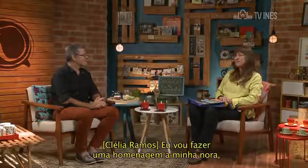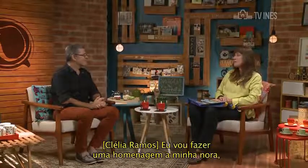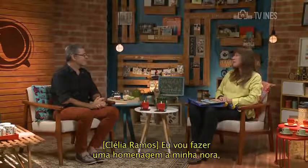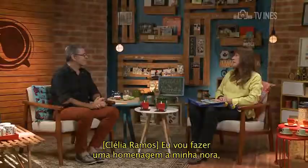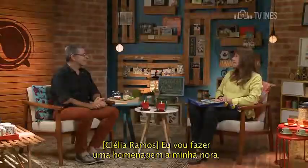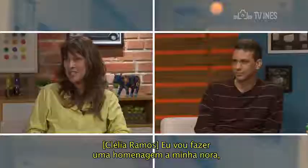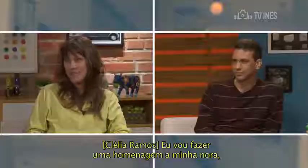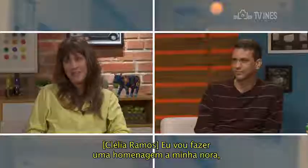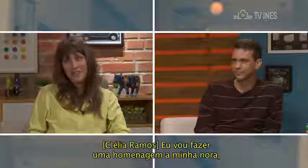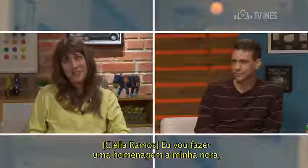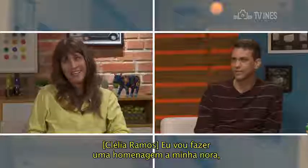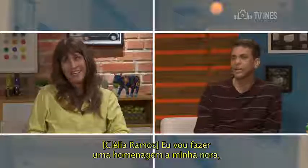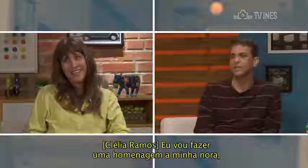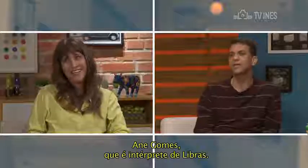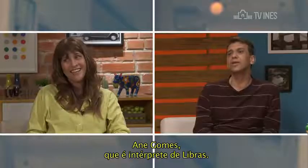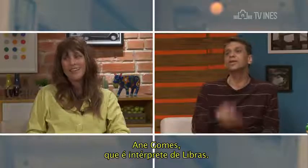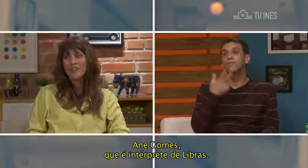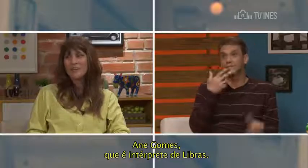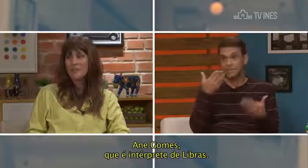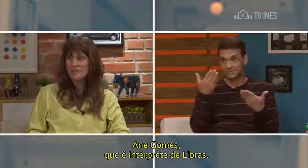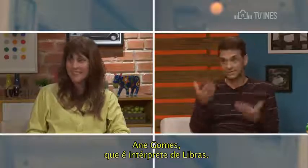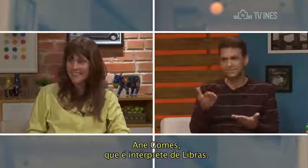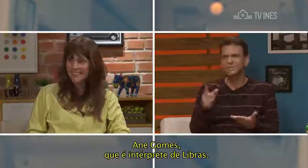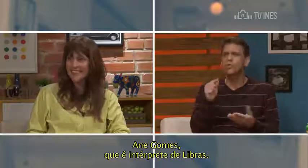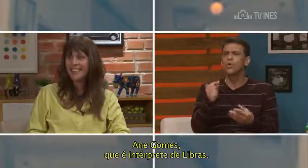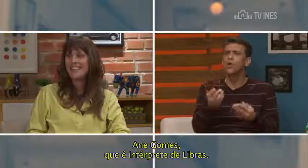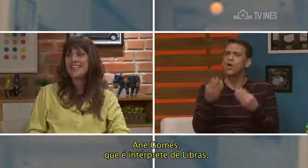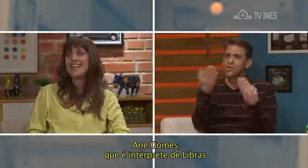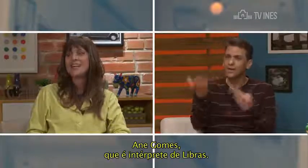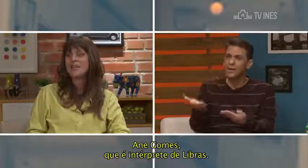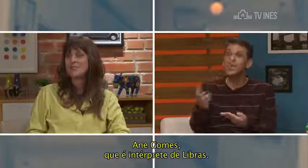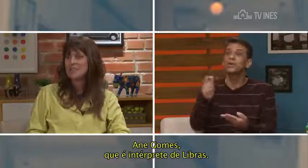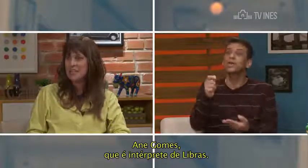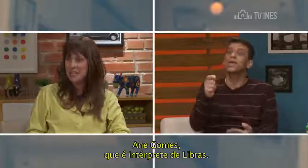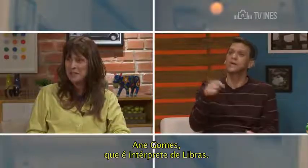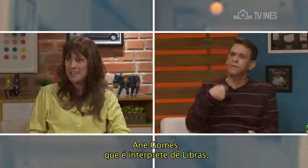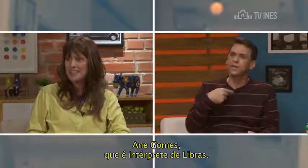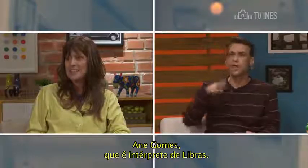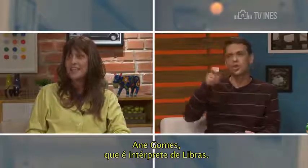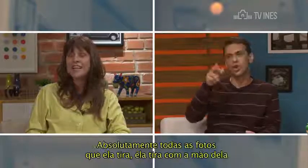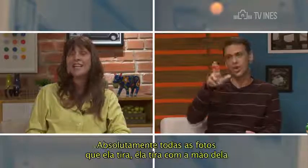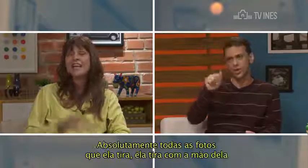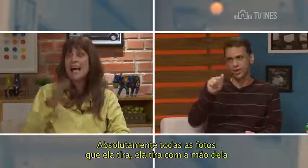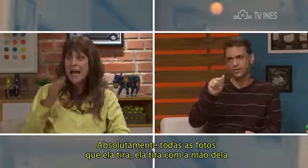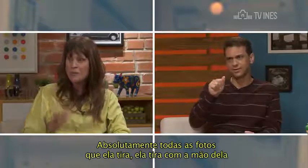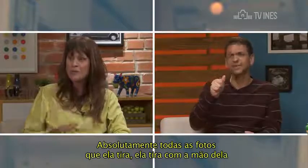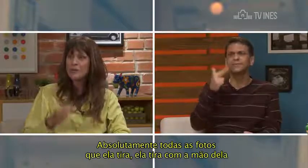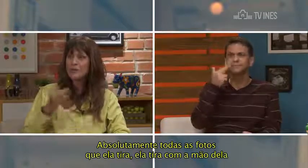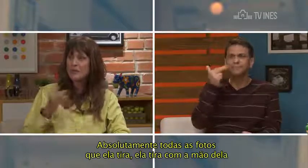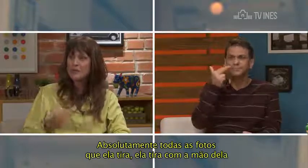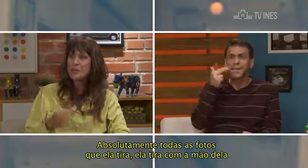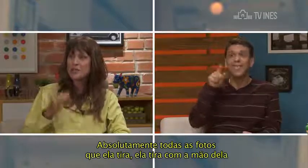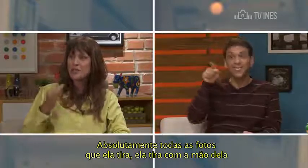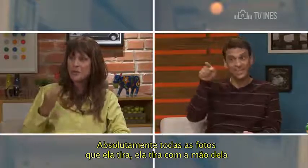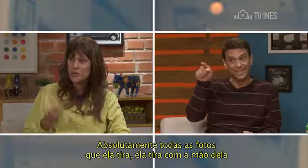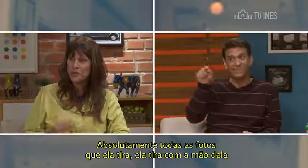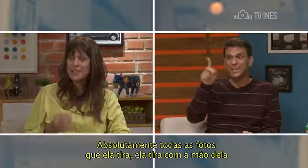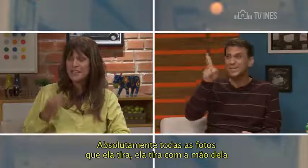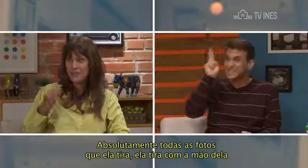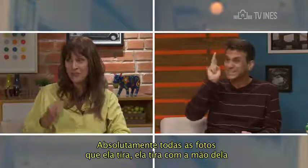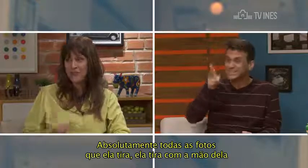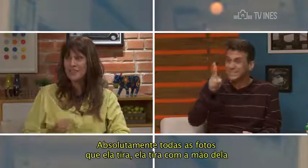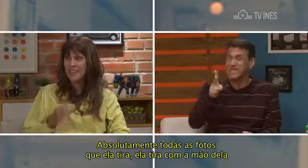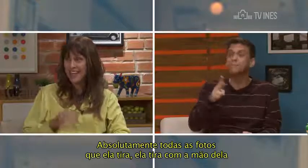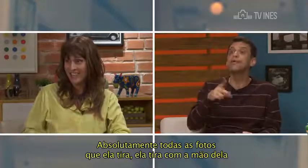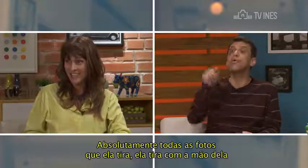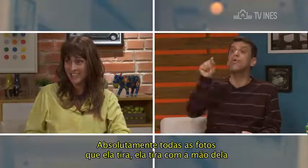Aí eu vou fazer uma homenagem à minha nora, Anne Gomes, que é intérprete de Libras, que absolutamente todas